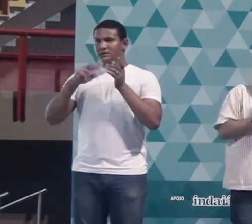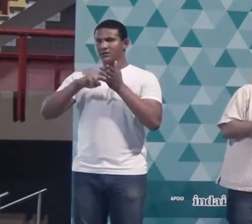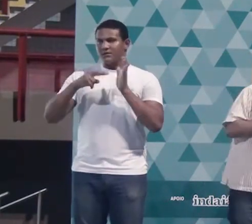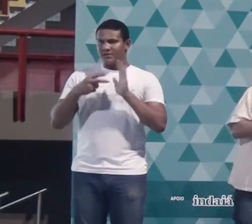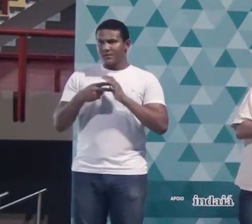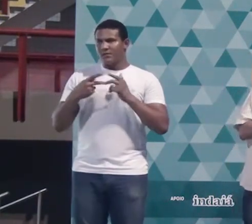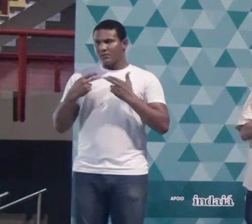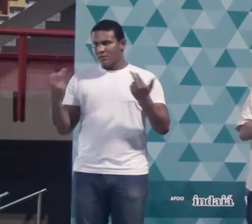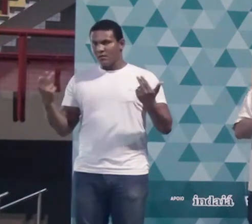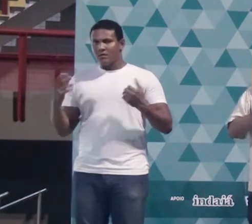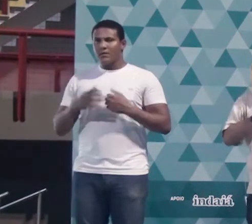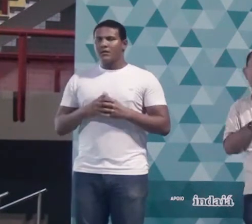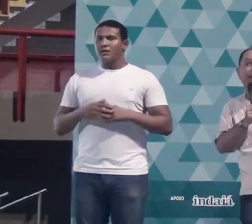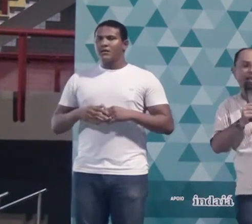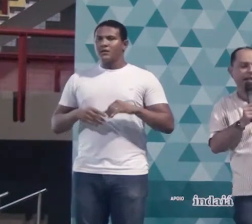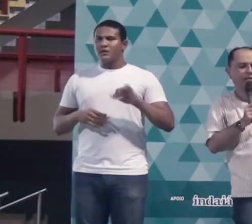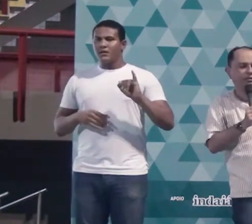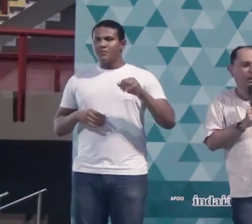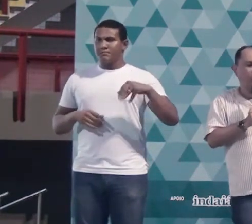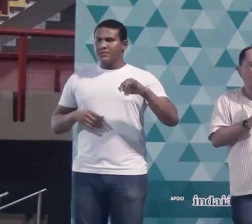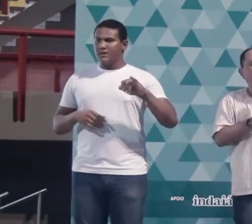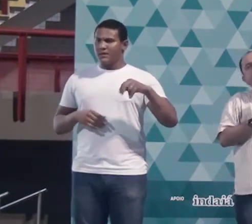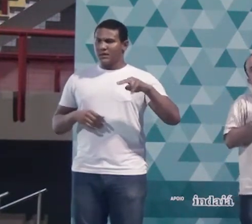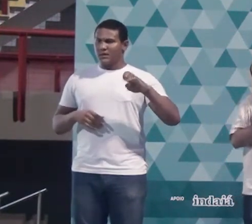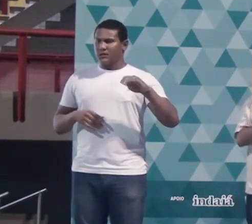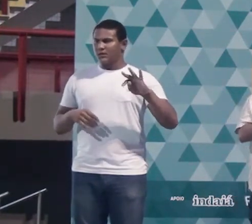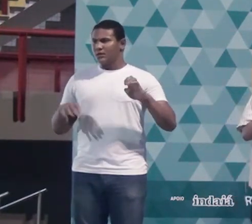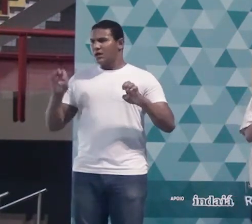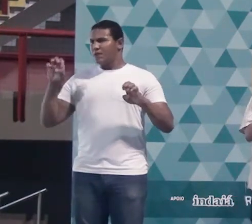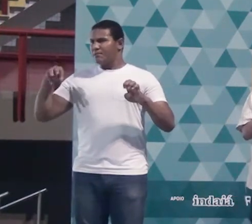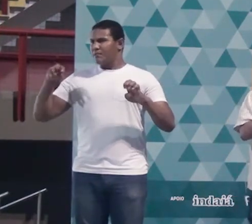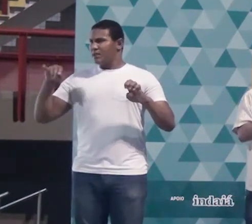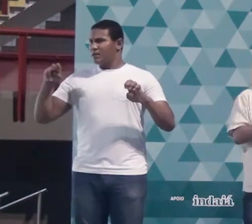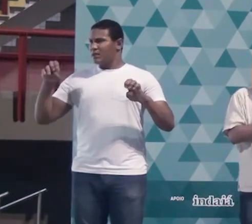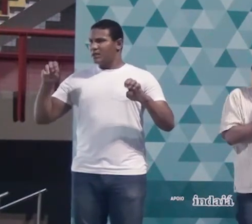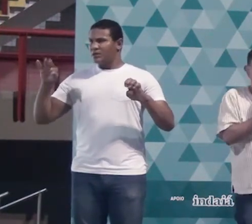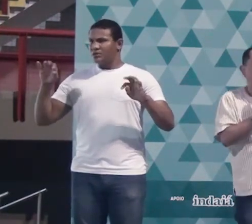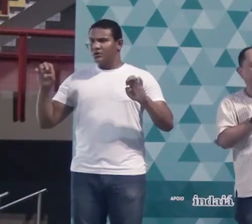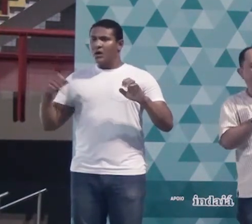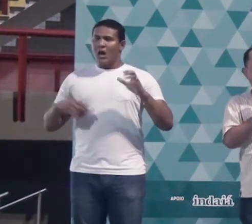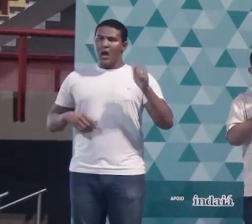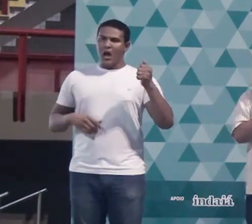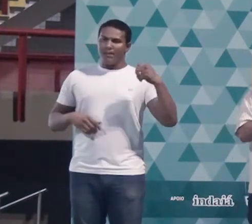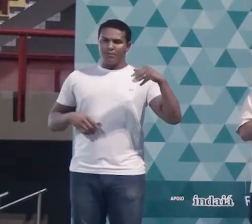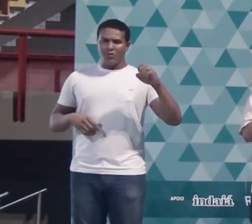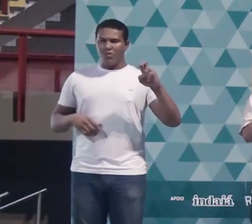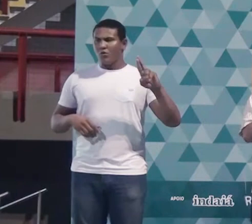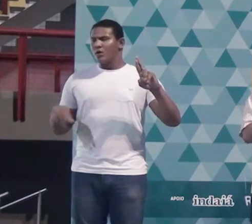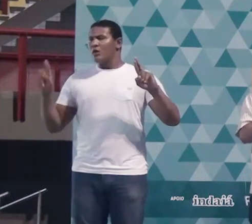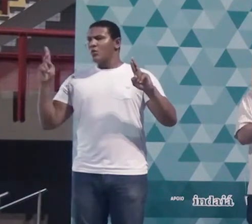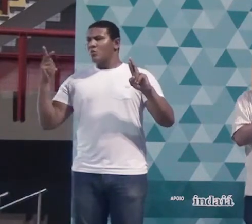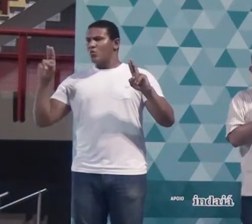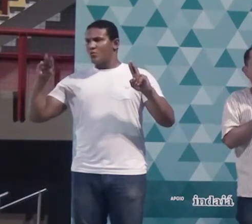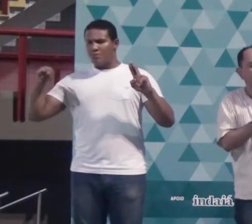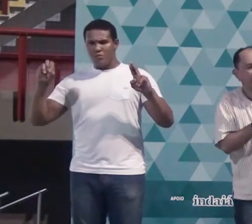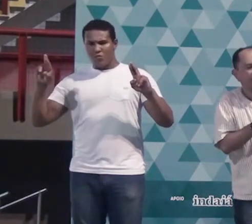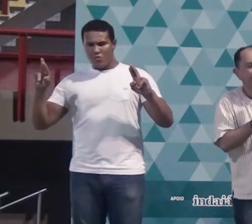como iminente e eminente, como amor e humor, que está aí marcadinho na canção do